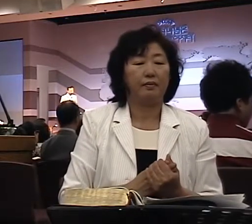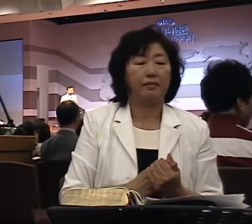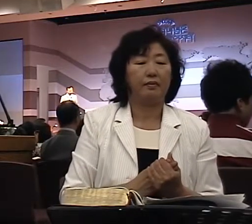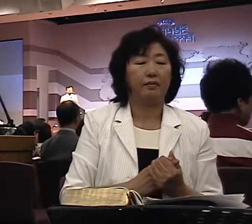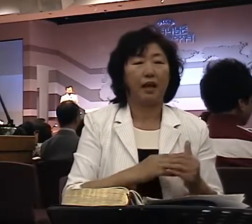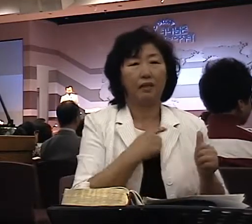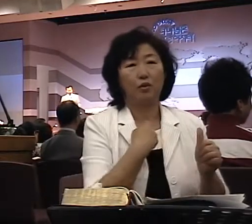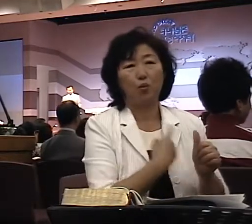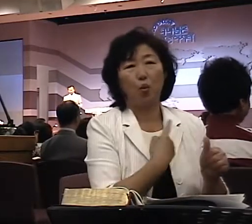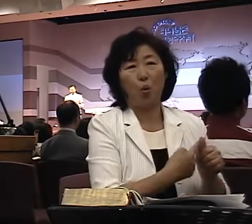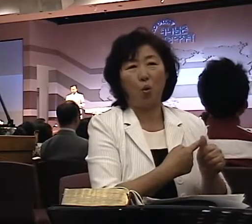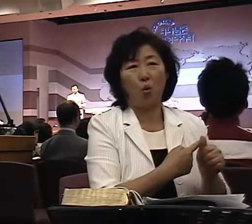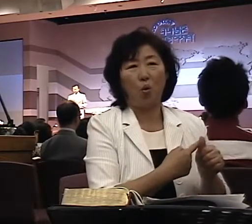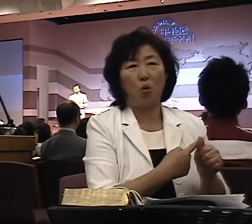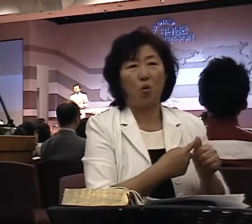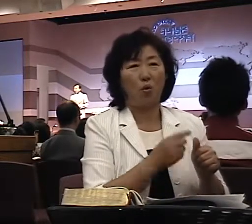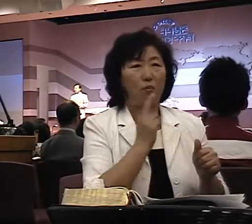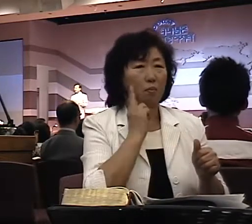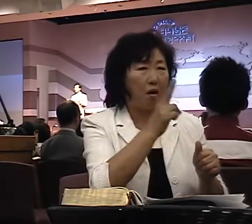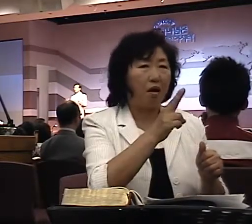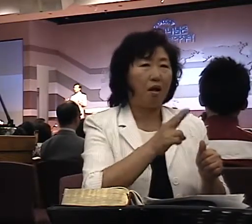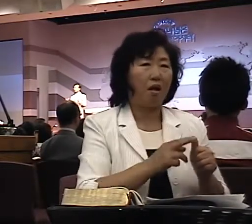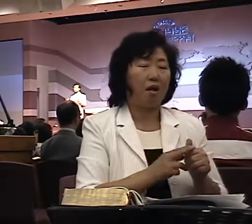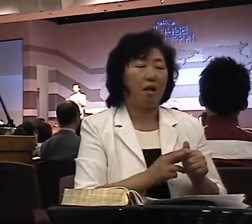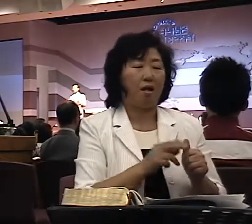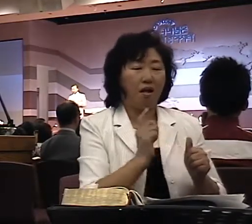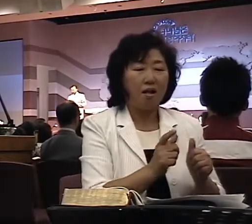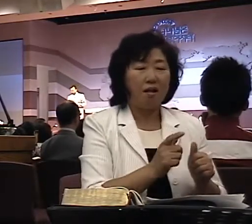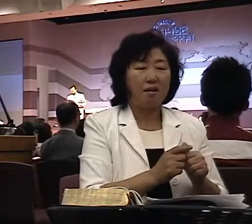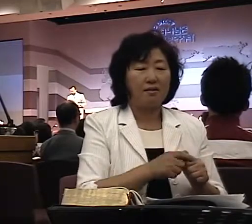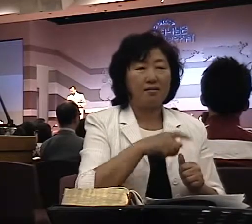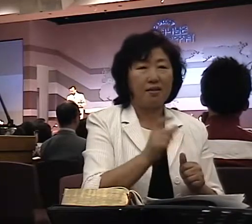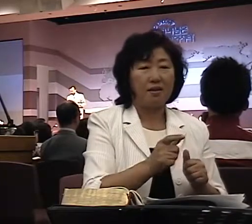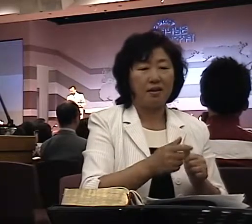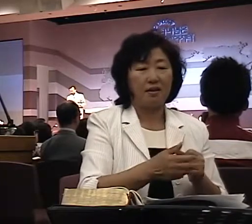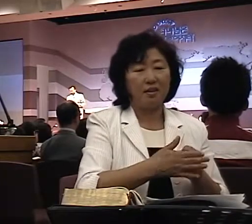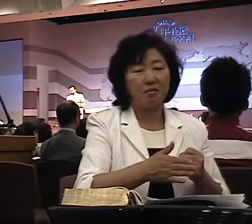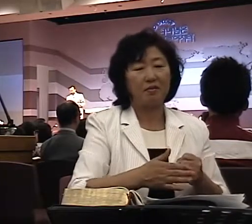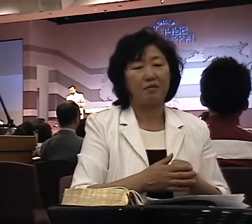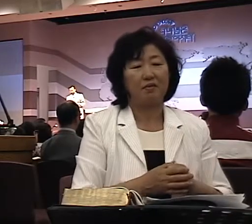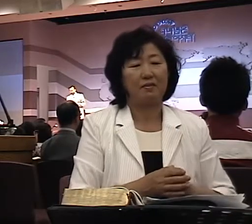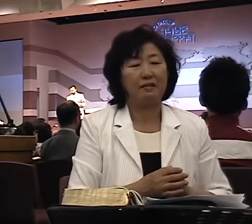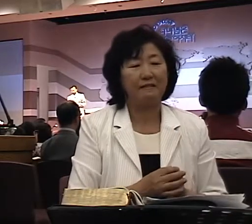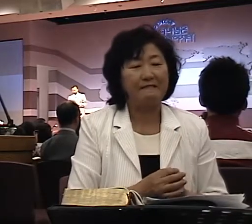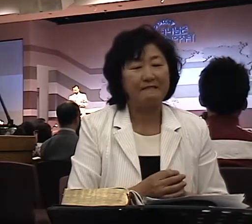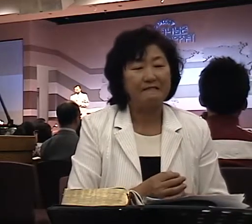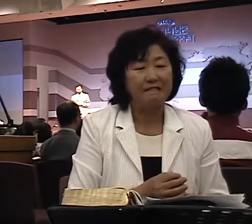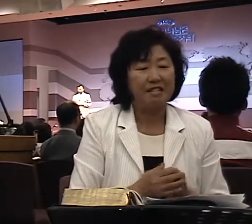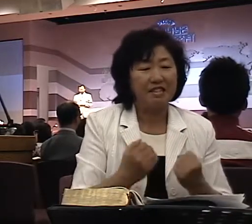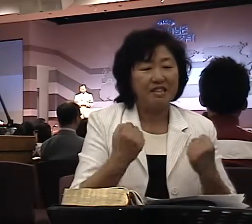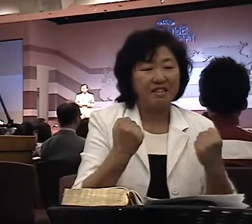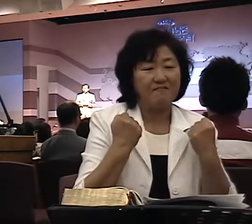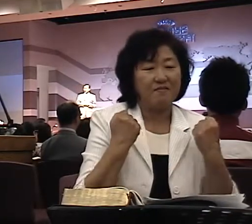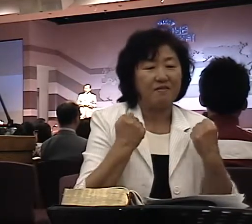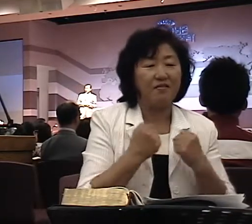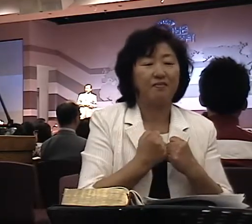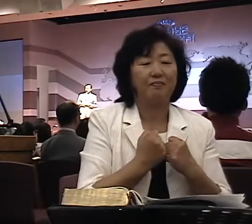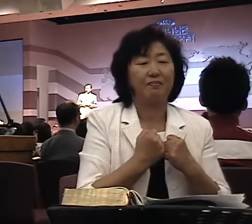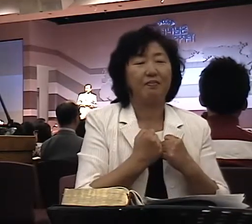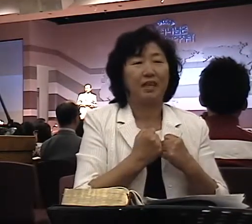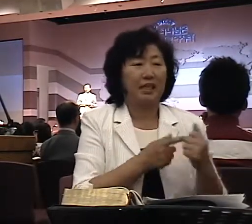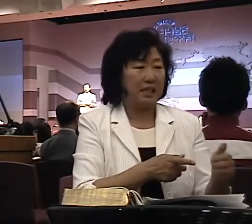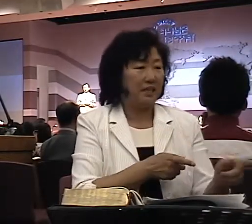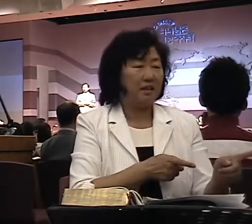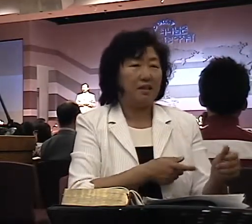유혹이라는 게 얼마나 셉니까? 너무나 세고 너무나 파워풀하기 때문에 이거는 이길 수 없는